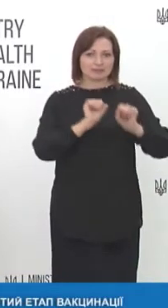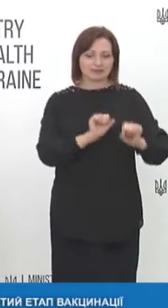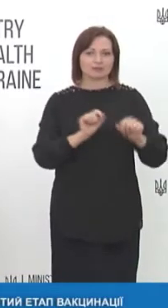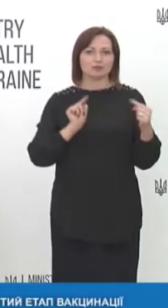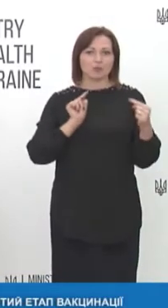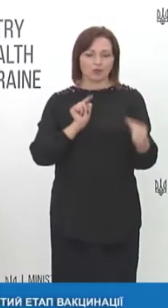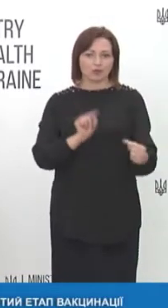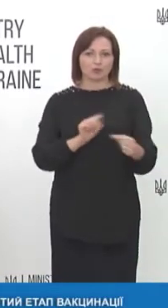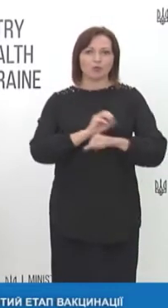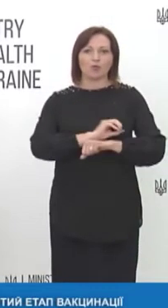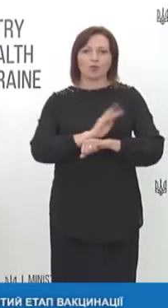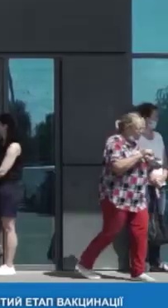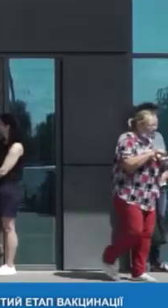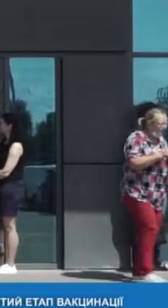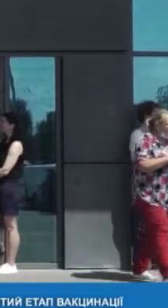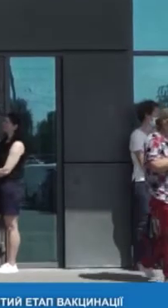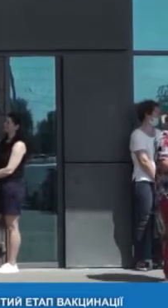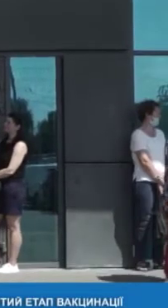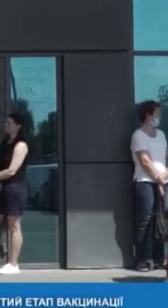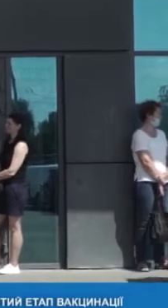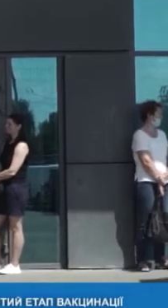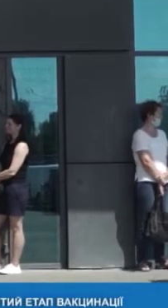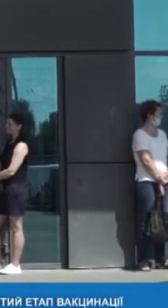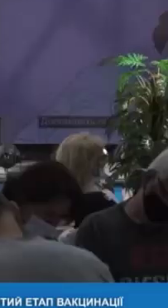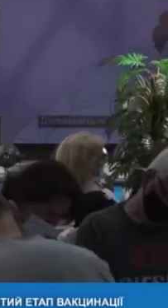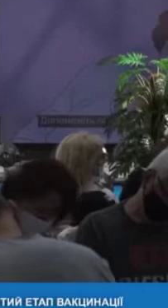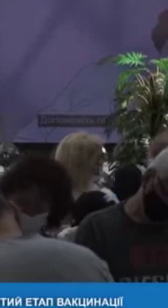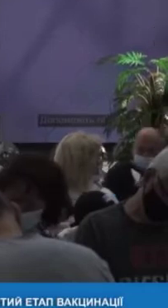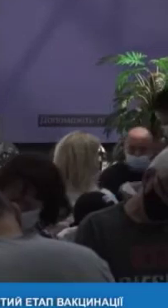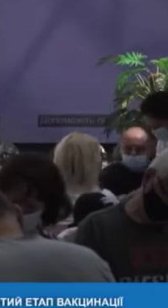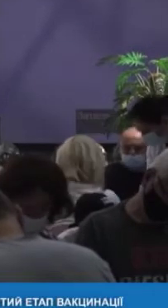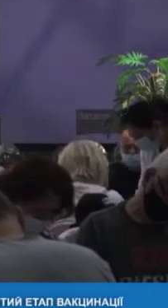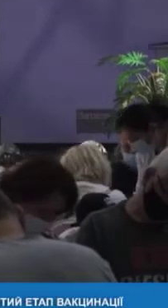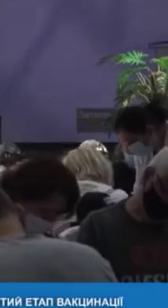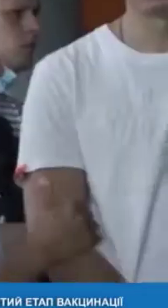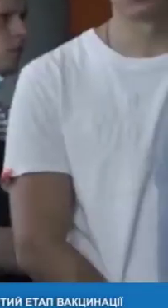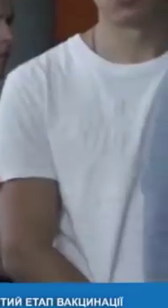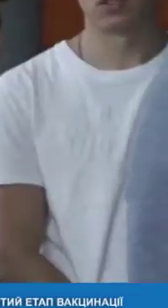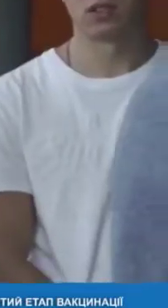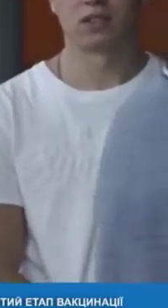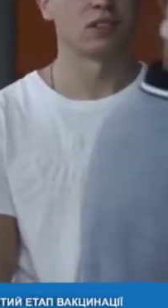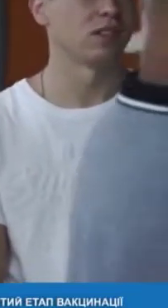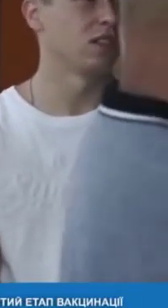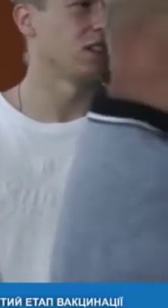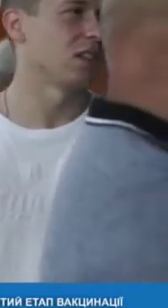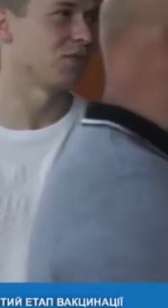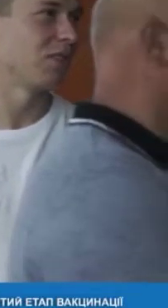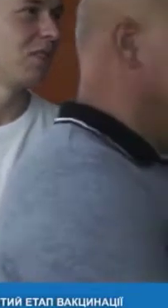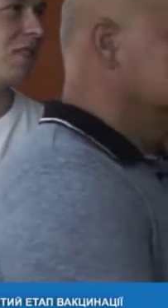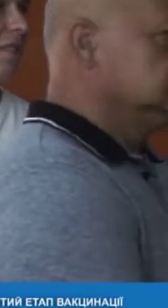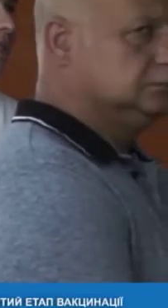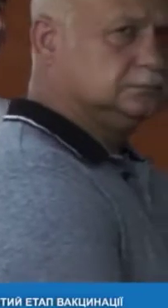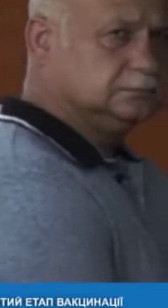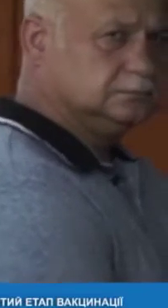проти COVID-19. С 21 июля все взрослые старше 18 лет, которые хотят вакцинироваться, могут